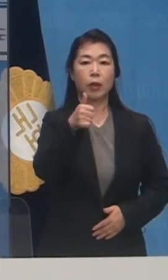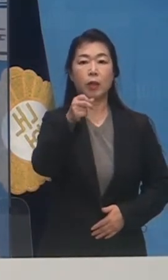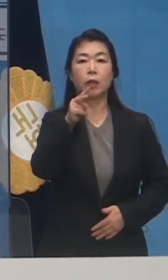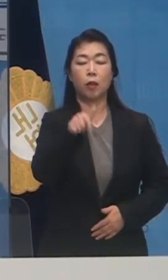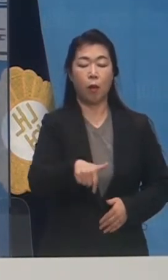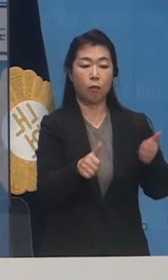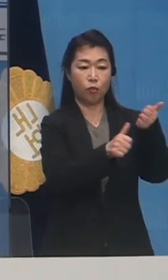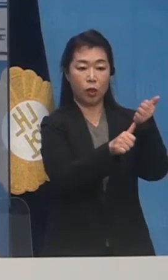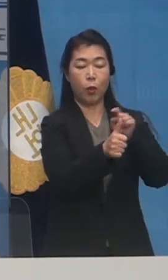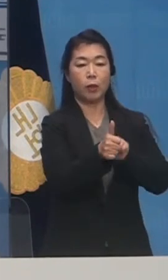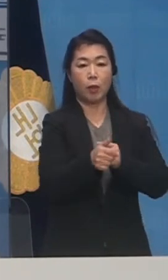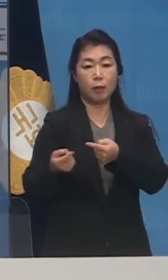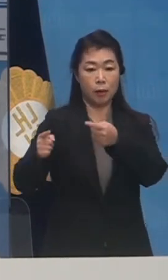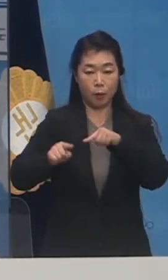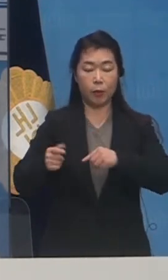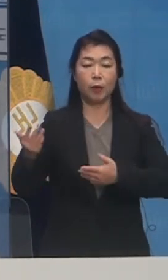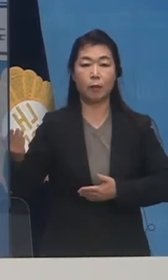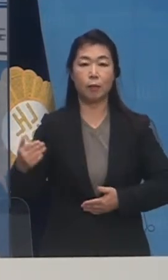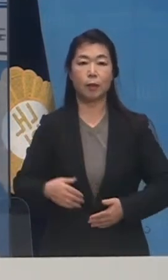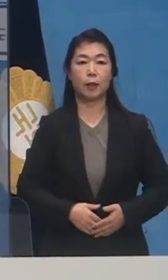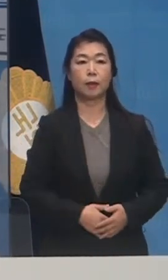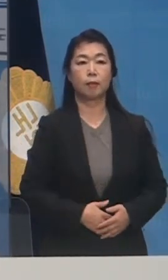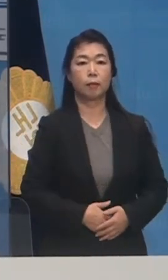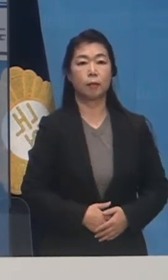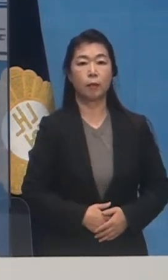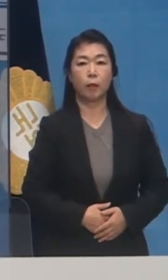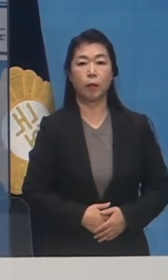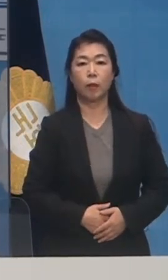KCG의 부지회장님 참석하셨습니다.